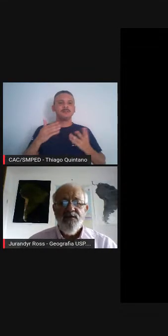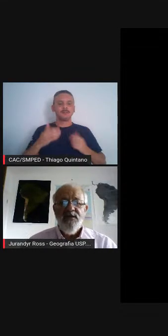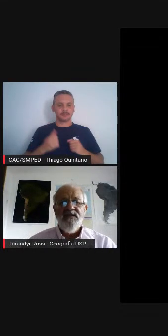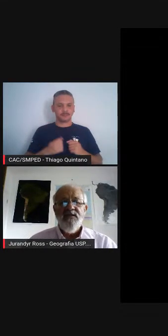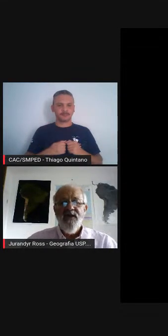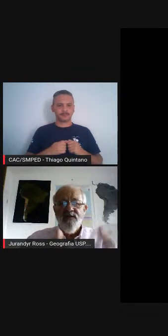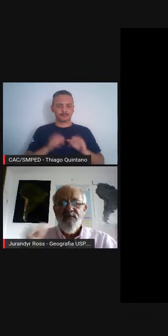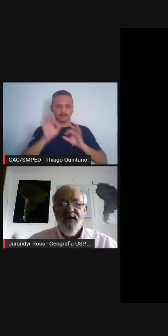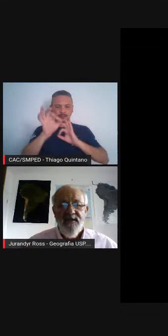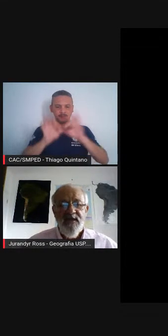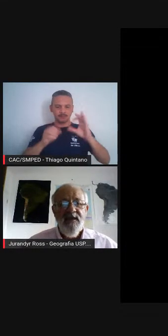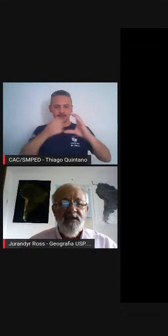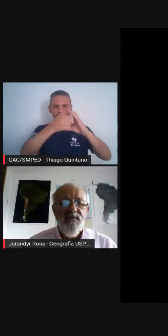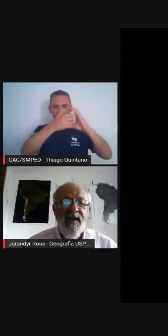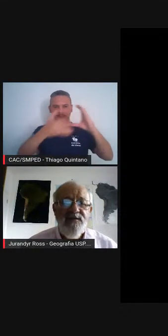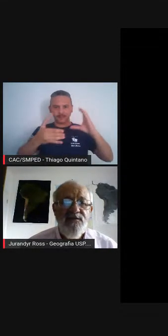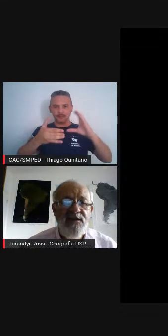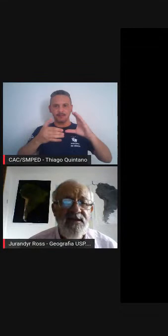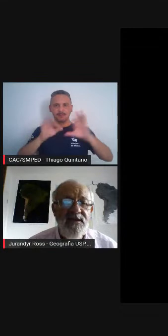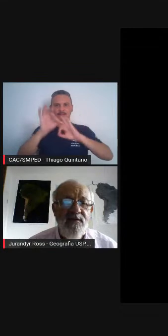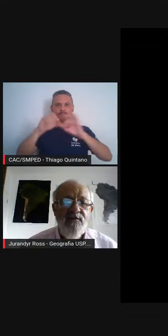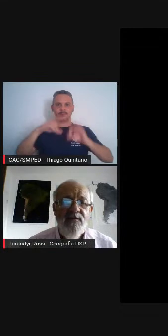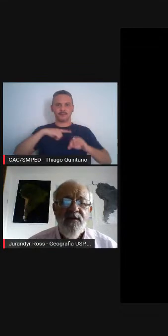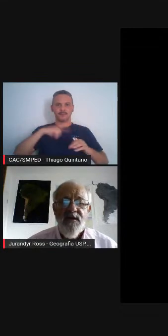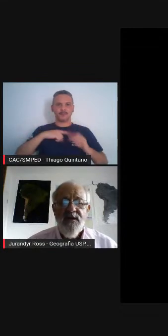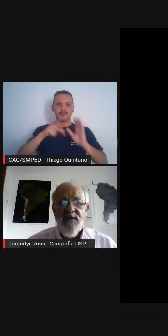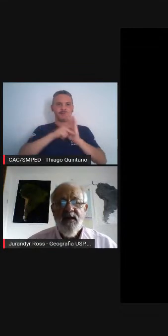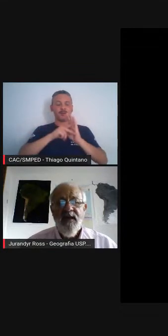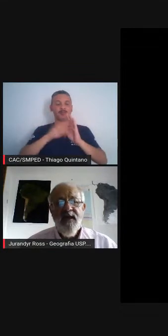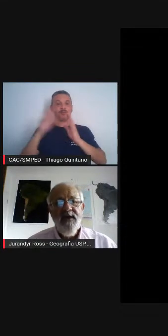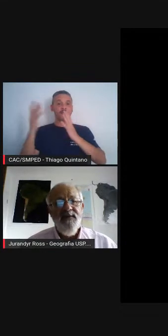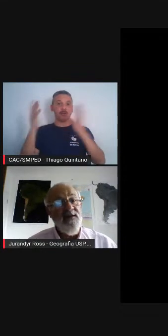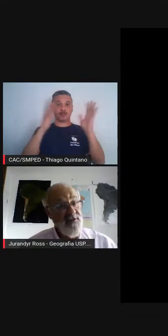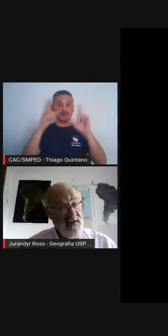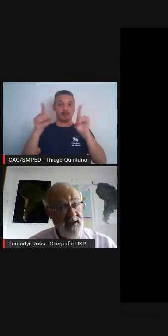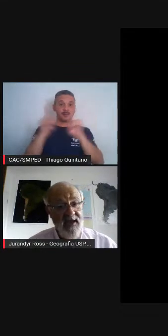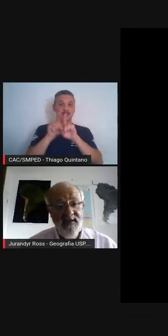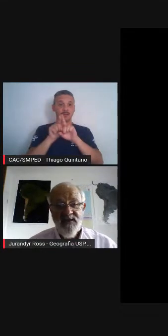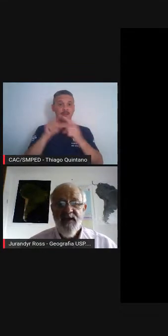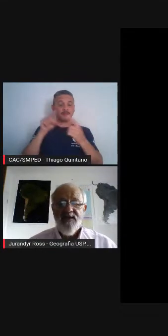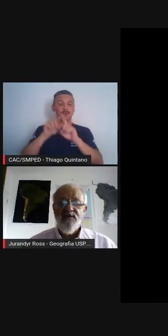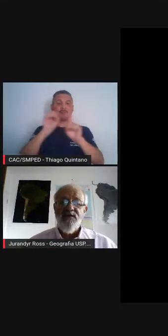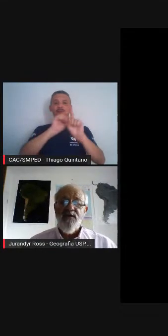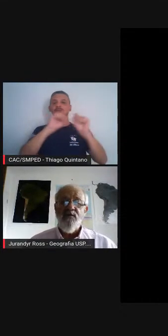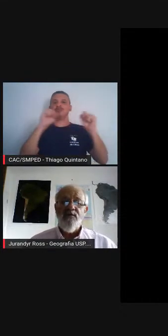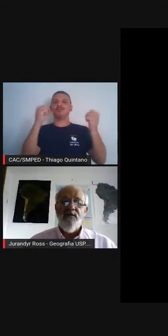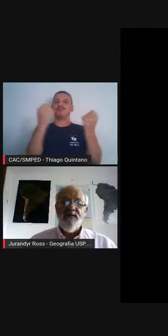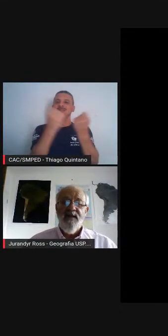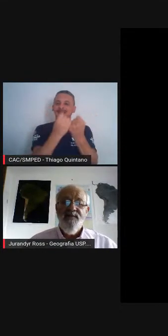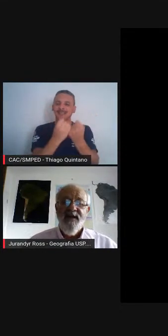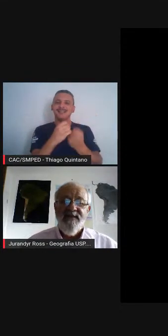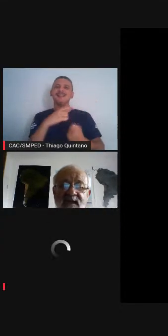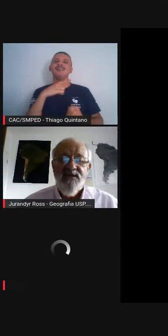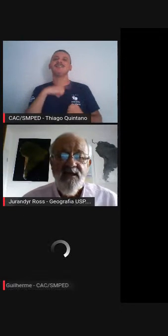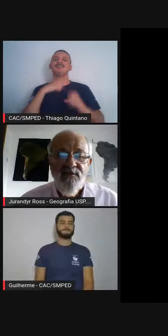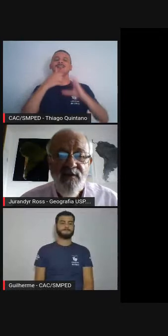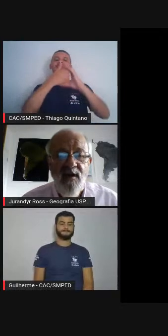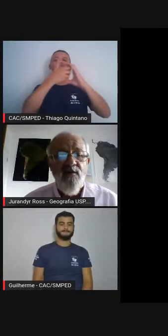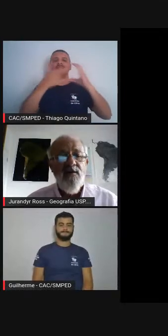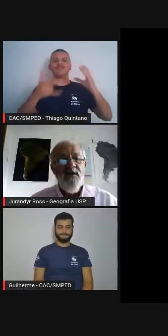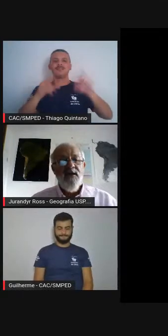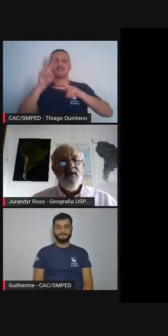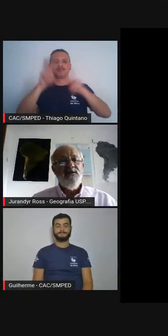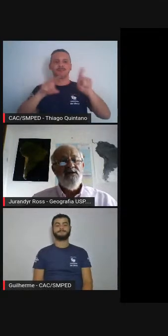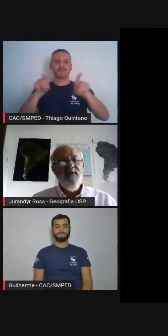aspectos que são da natureza e aspectos que são da sociedade, aspectos que são da paisagem